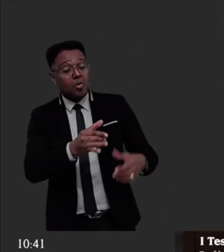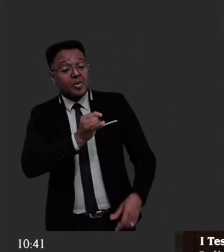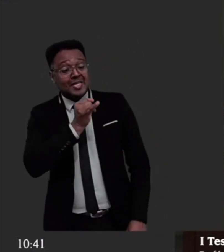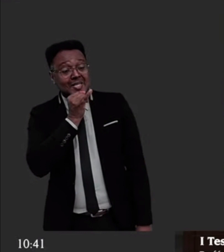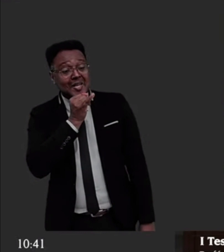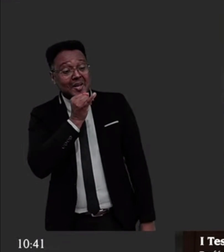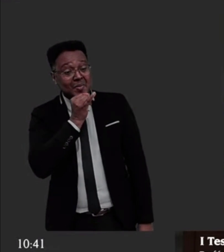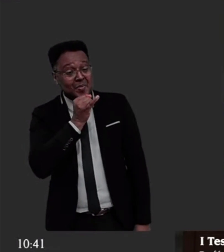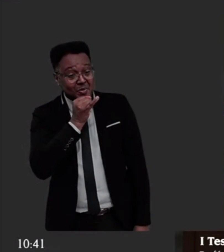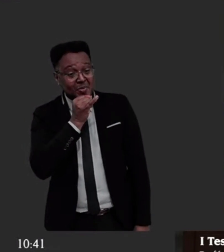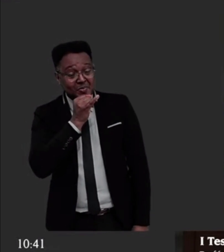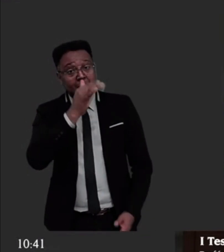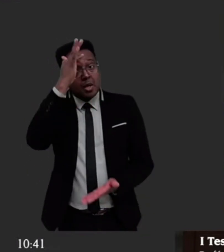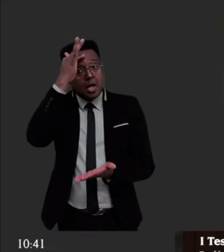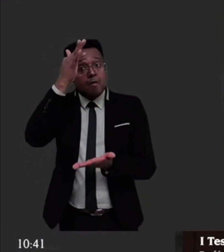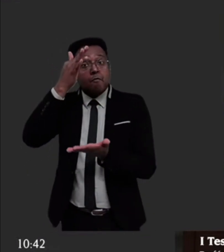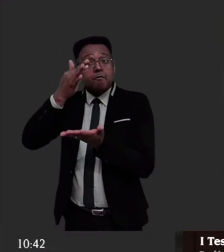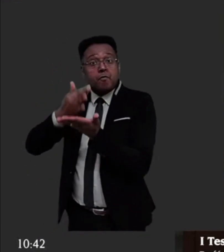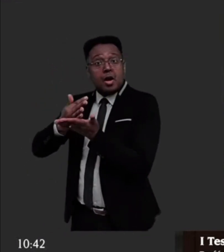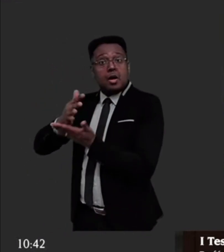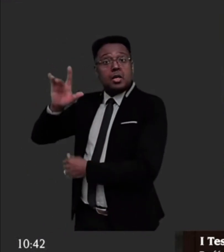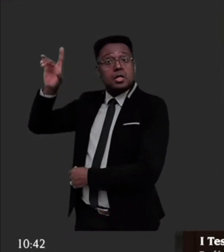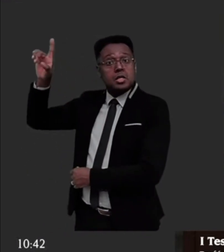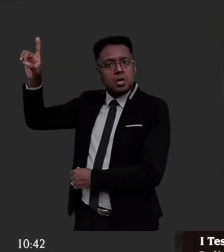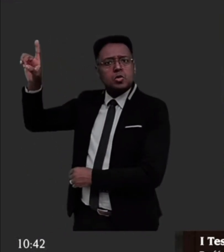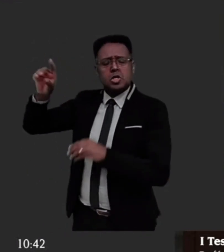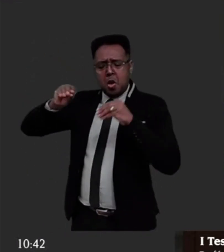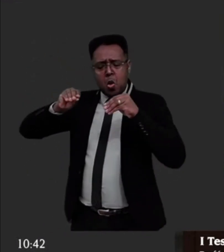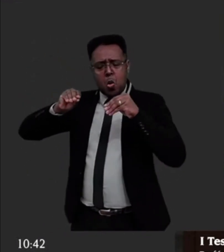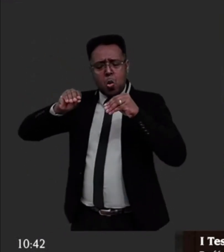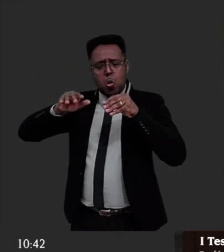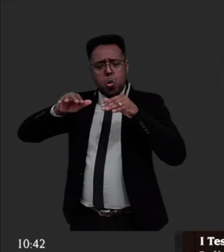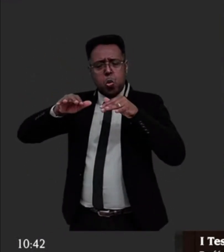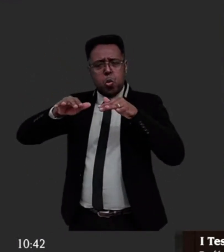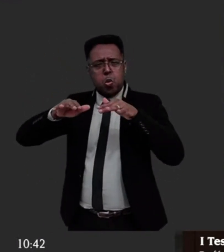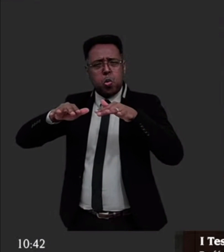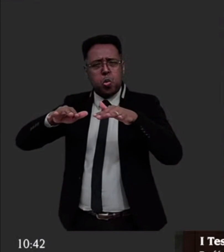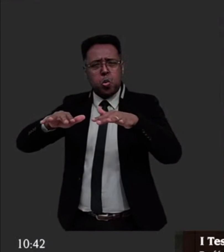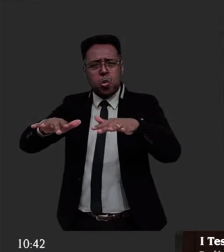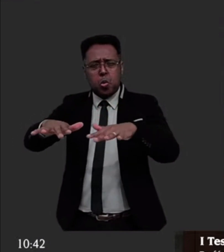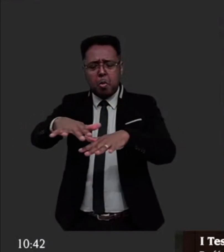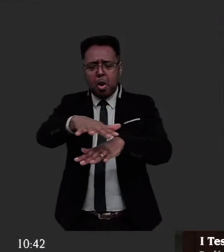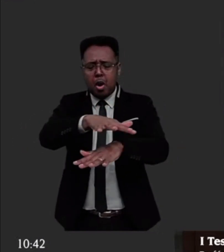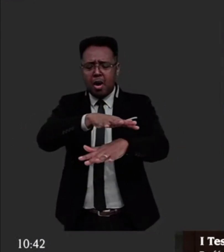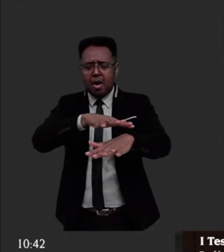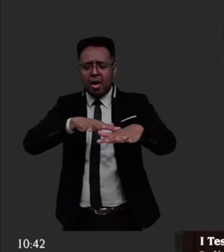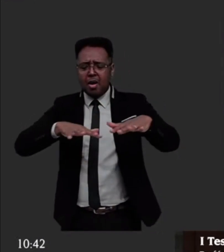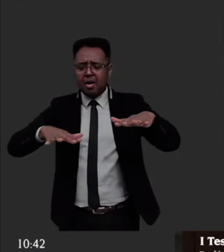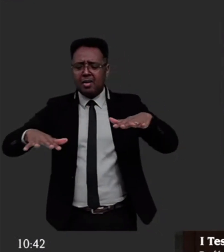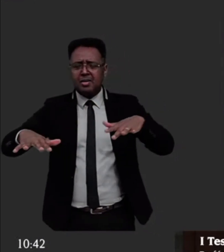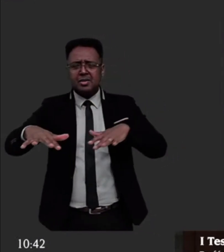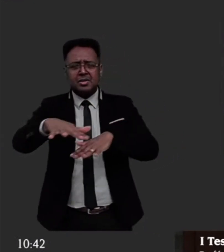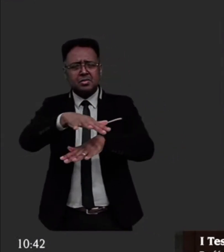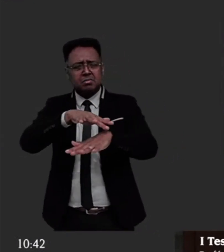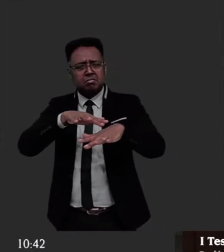os lugares a vossa fé para com Deus se espalhou, de tal maneira que já dela não temos necessidade de